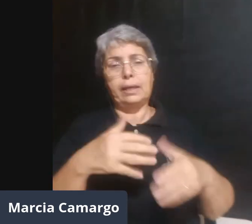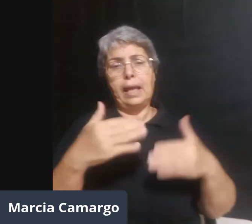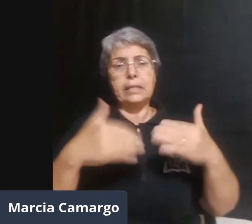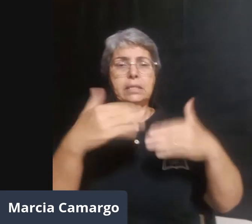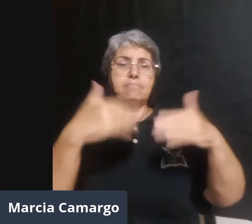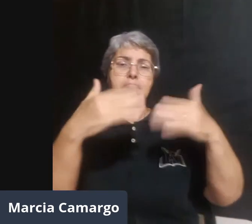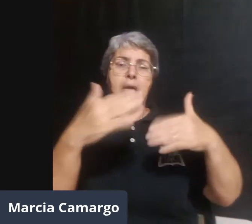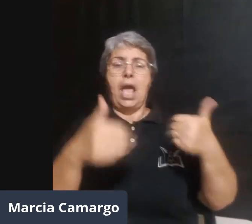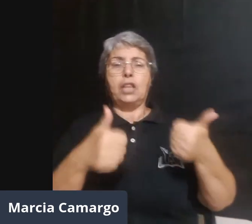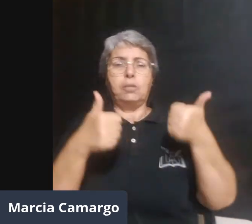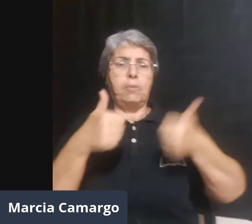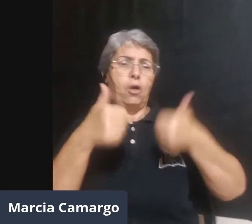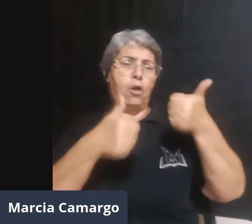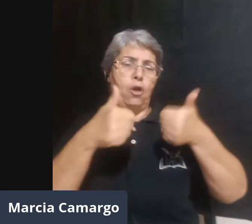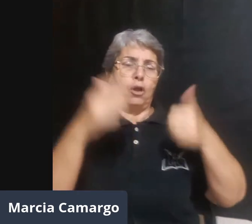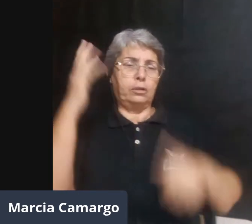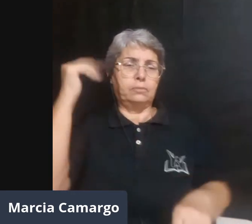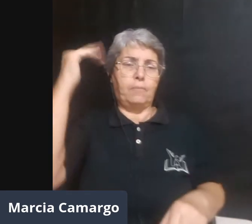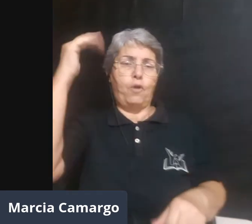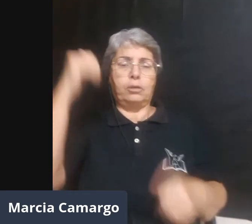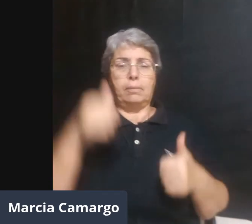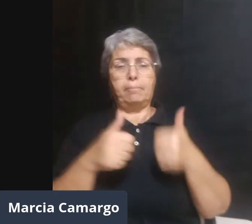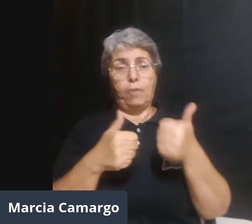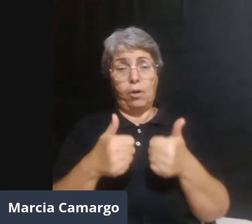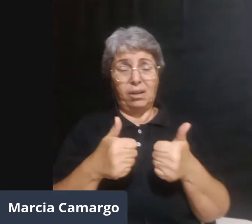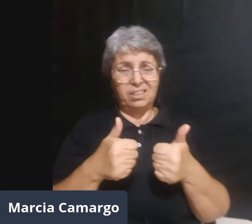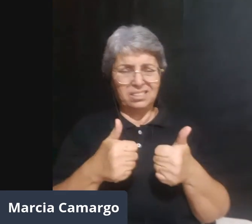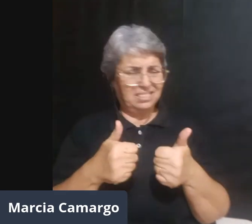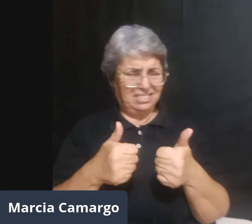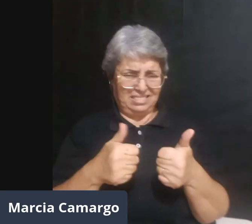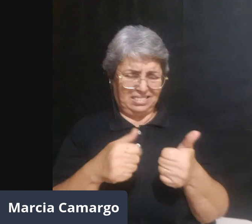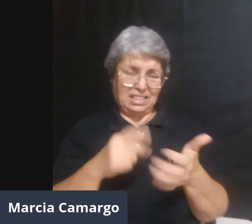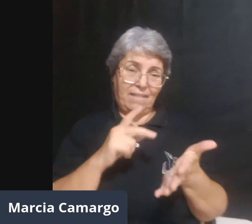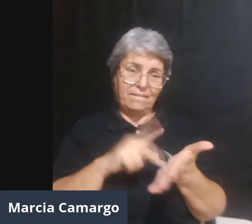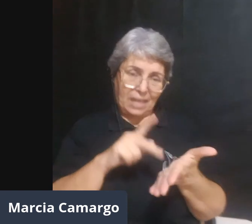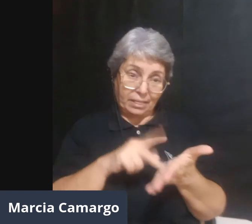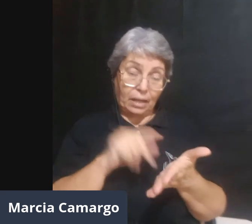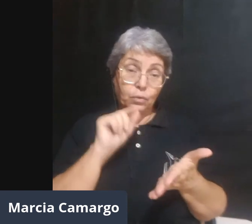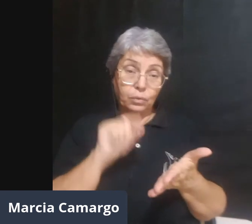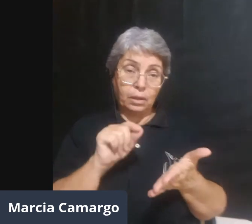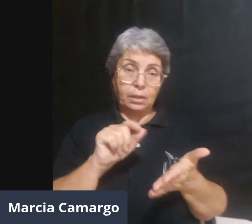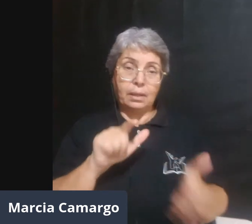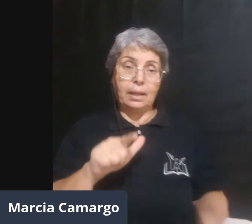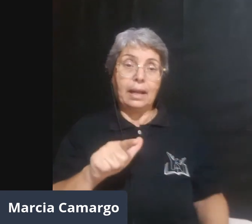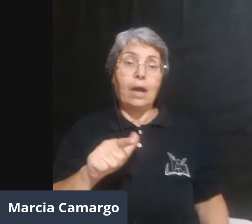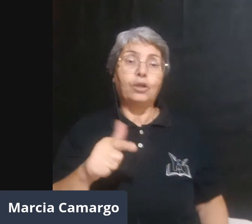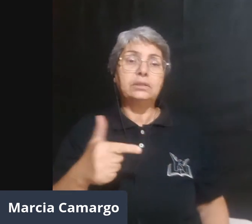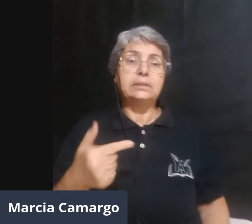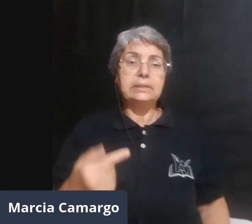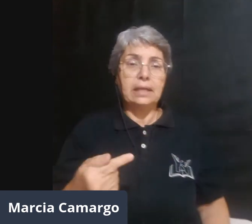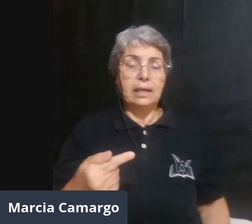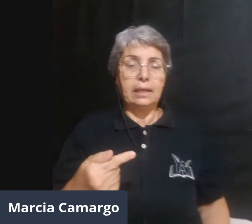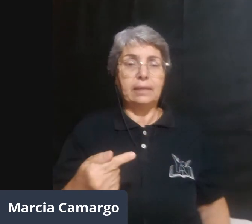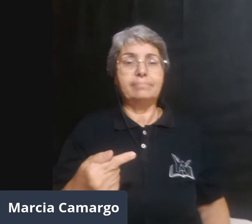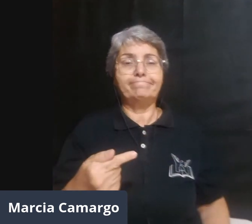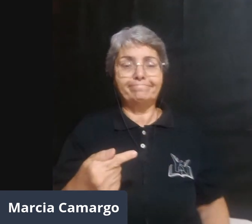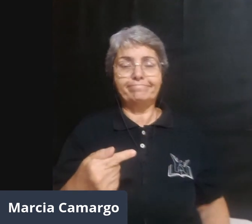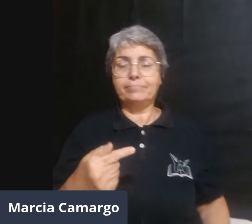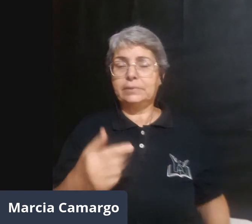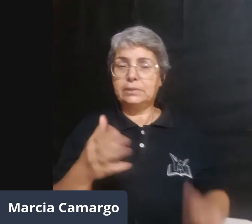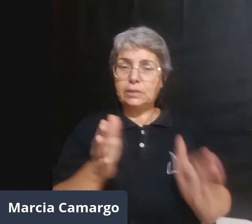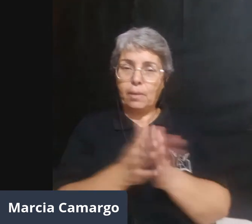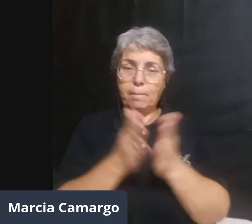sucesso. Mas, na verdade, somos pobres, cegos e nus. Devemos comprar o